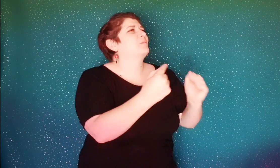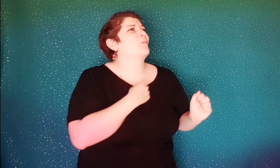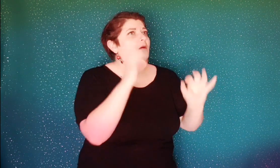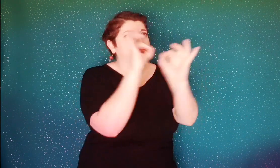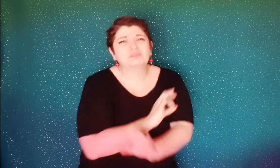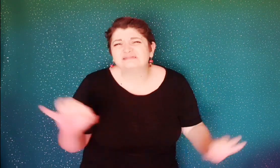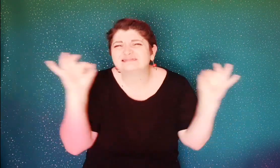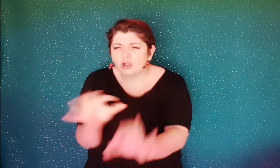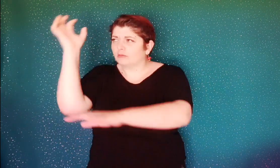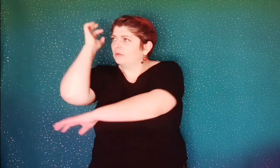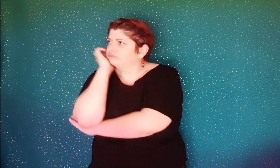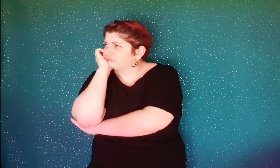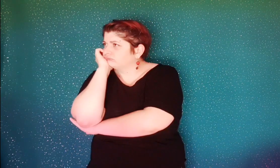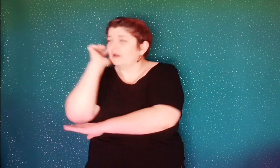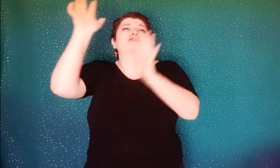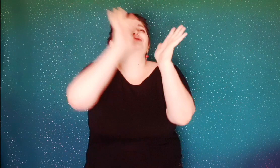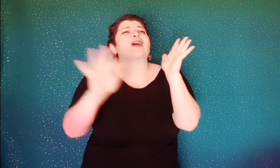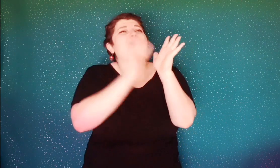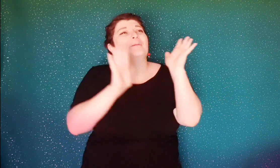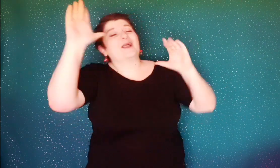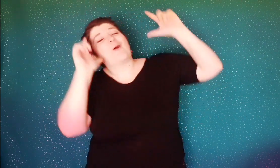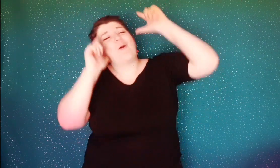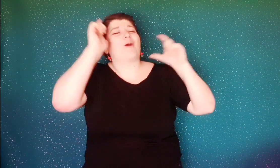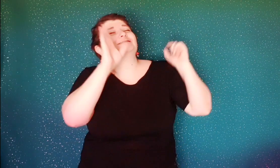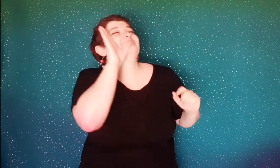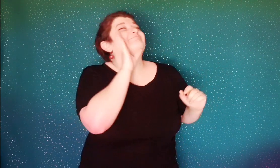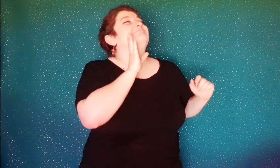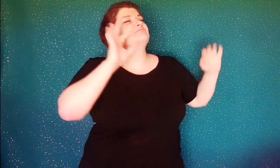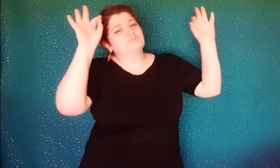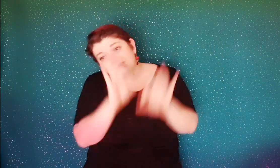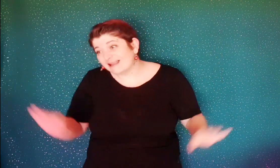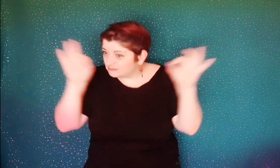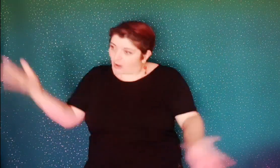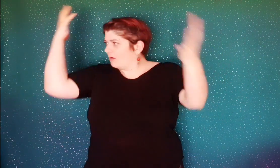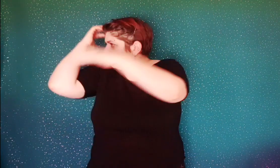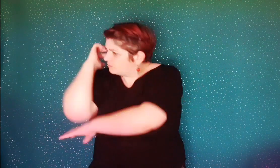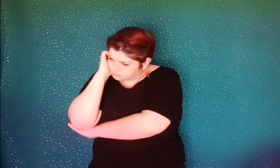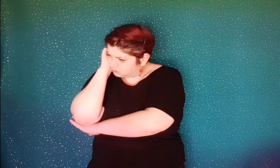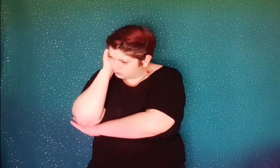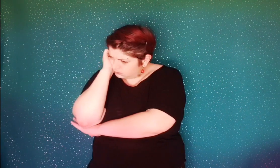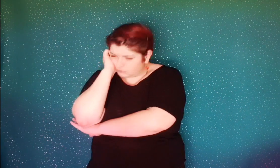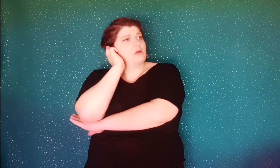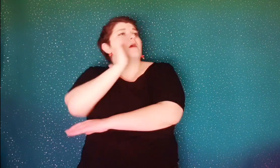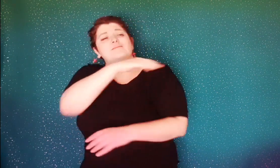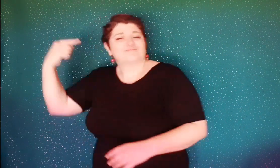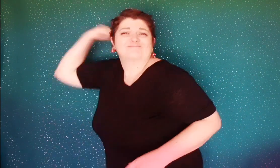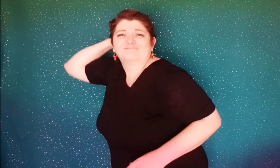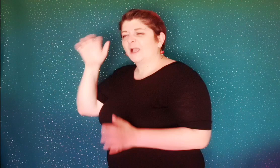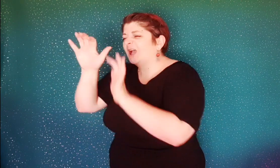Personne ne joue avec lui. Personne ne lui chante une chanson d'ours. Personne ne lui gratte